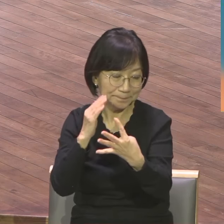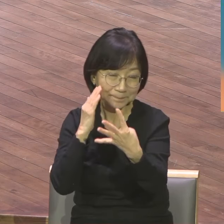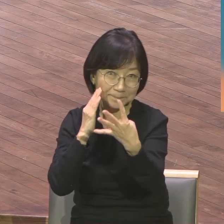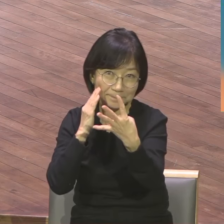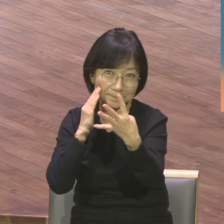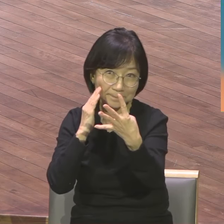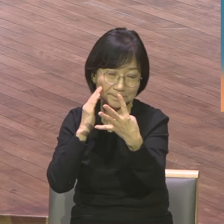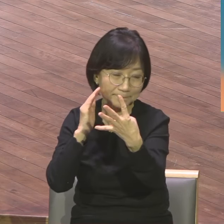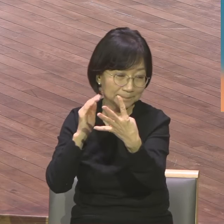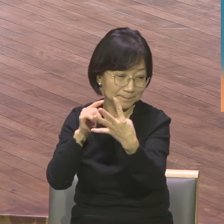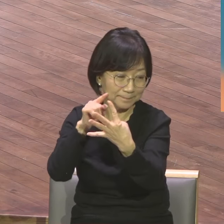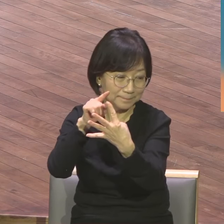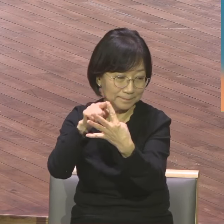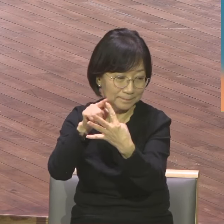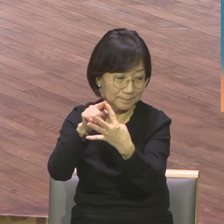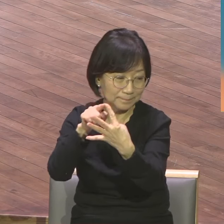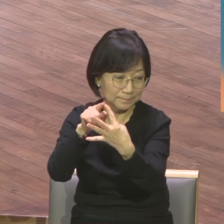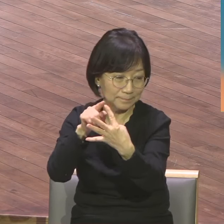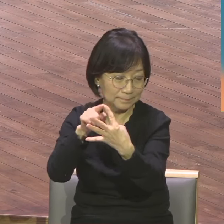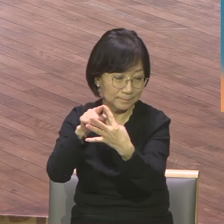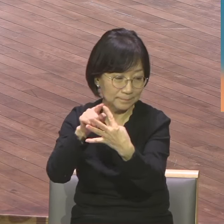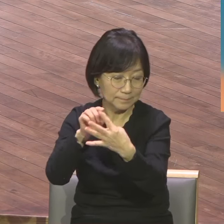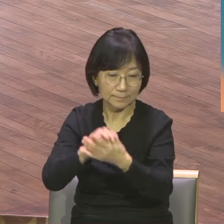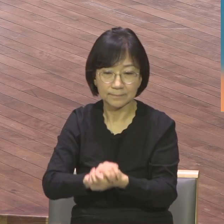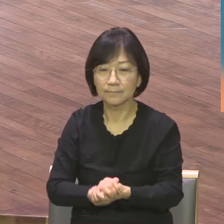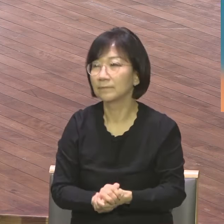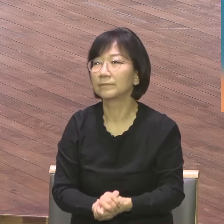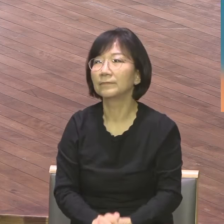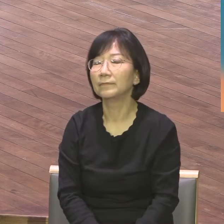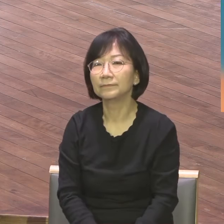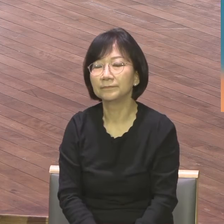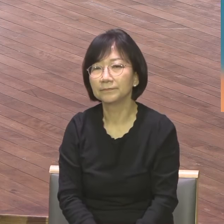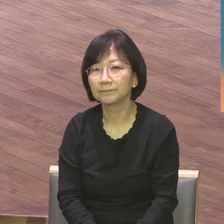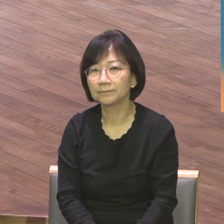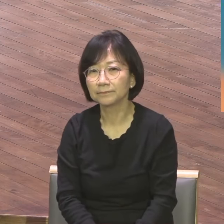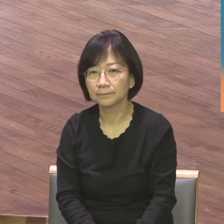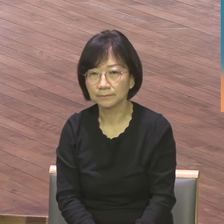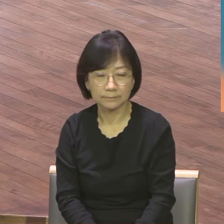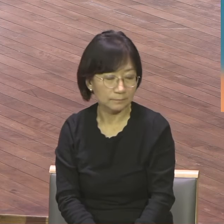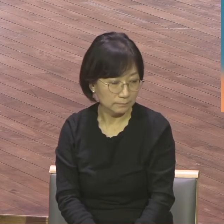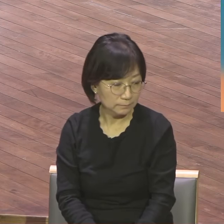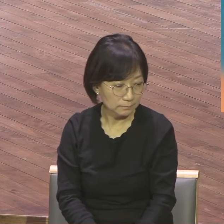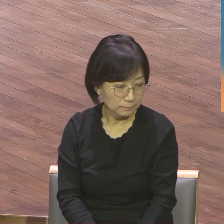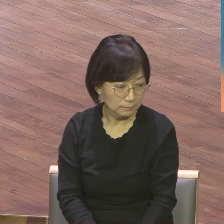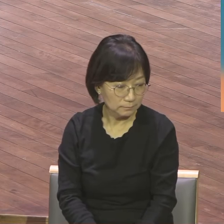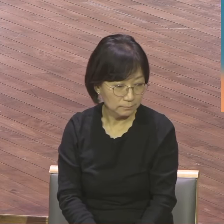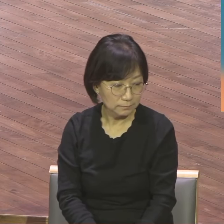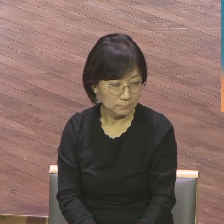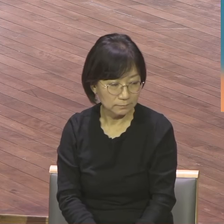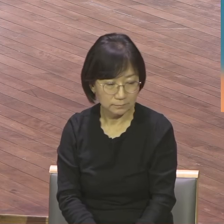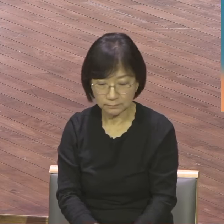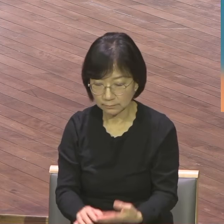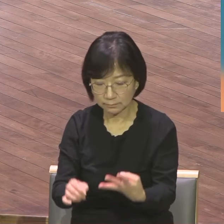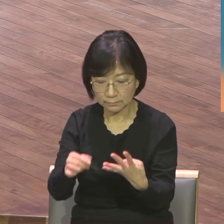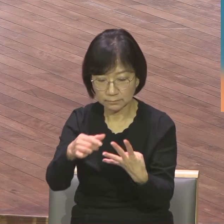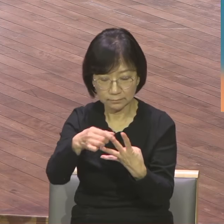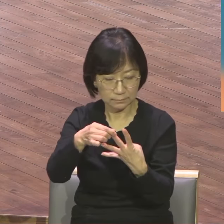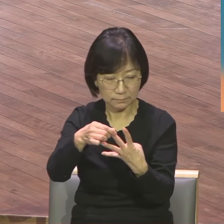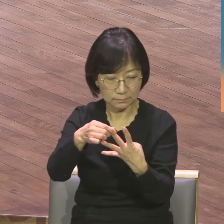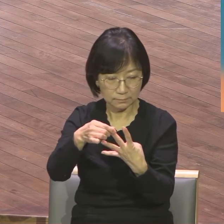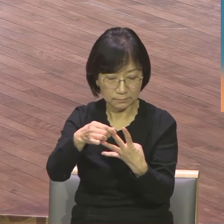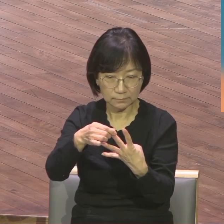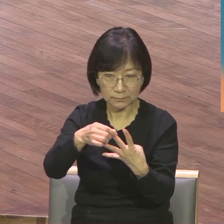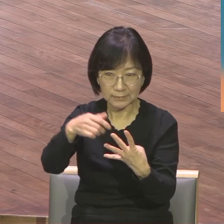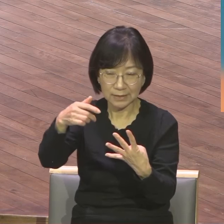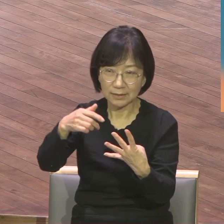하늘 색깔이에요. 장차 그리스도는 하나님이시다는 거예요. 자색은 무슨 색깔입니까? 자색은